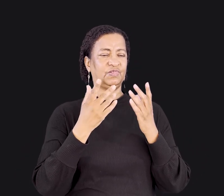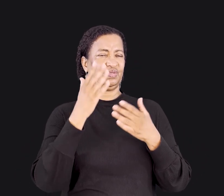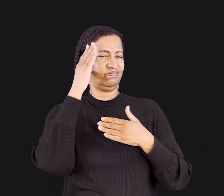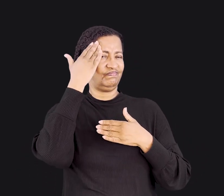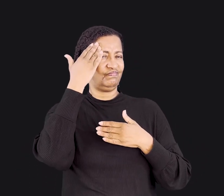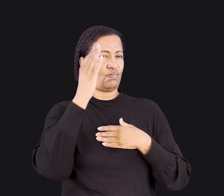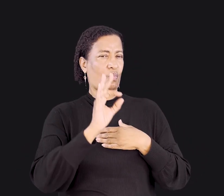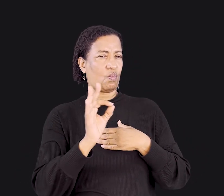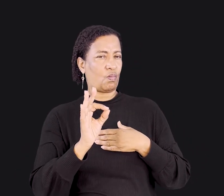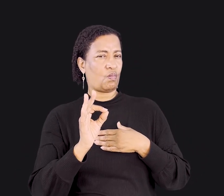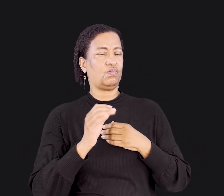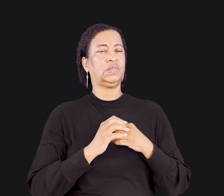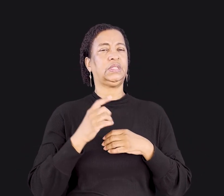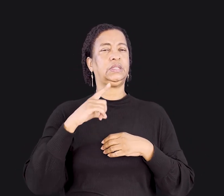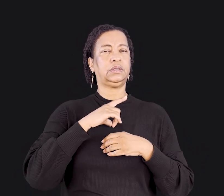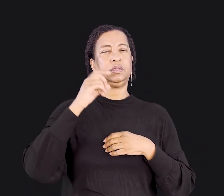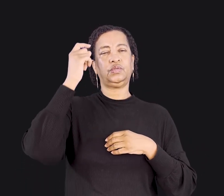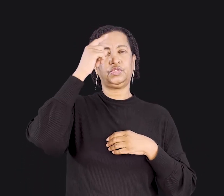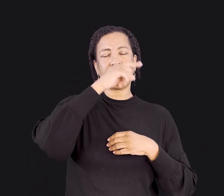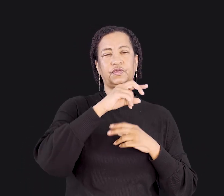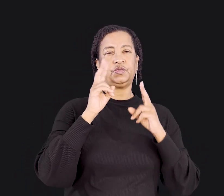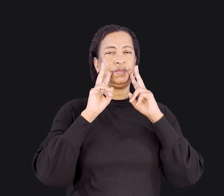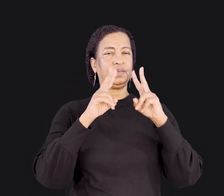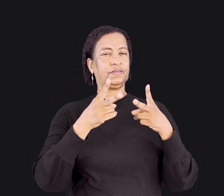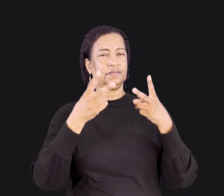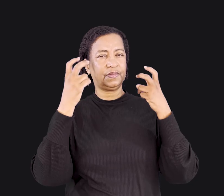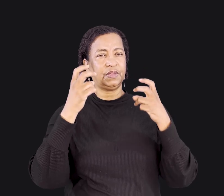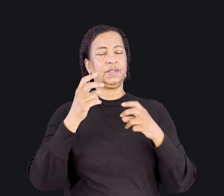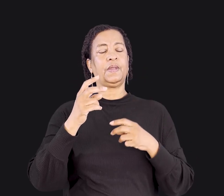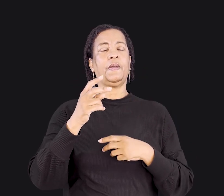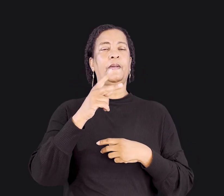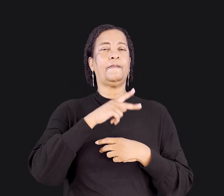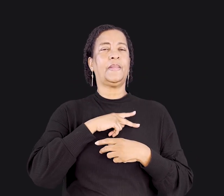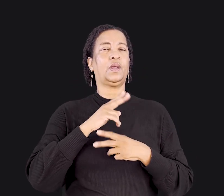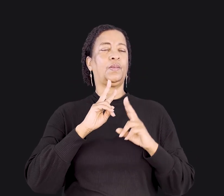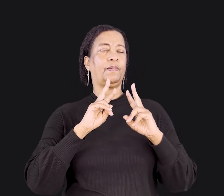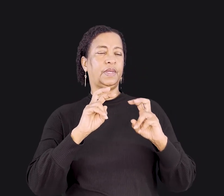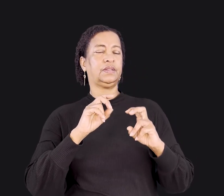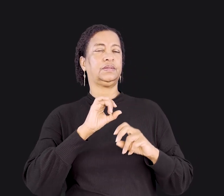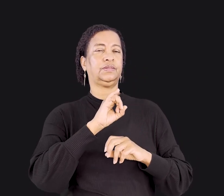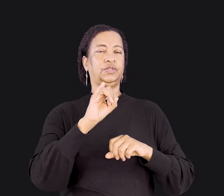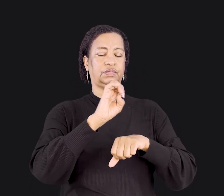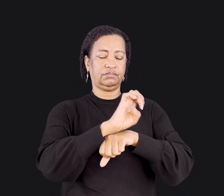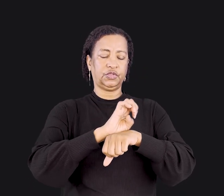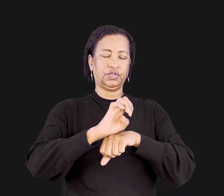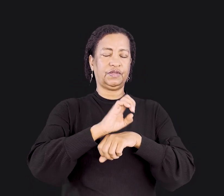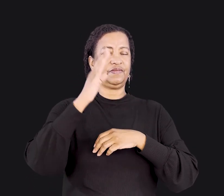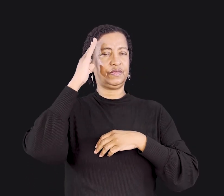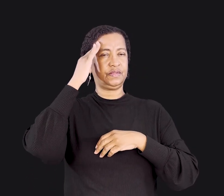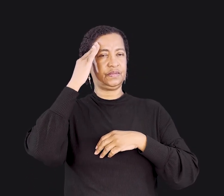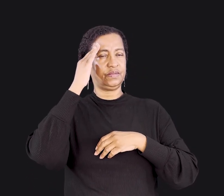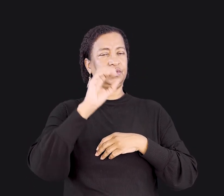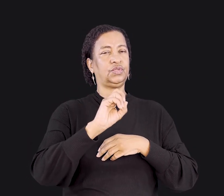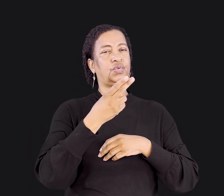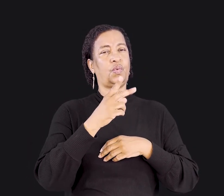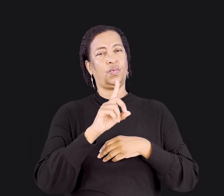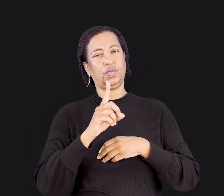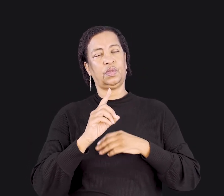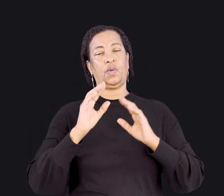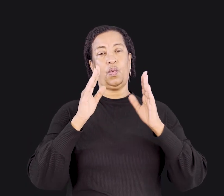compreendida. Mesmo tendo dificuldade para enxergar, Paulo podia ver se os efésios estavam ou não entendendo. O seu pedido